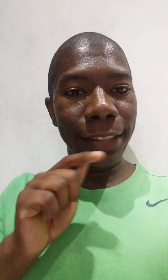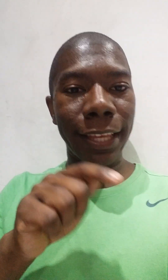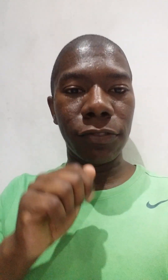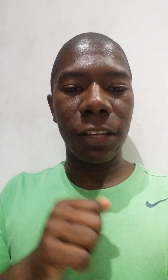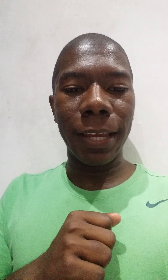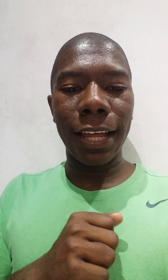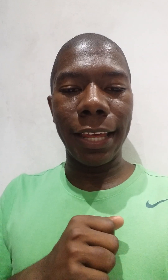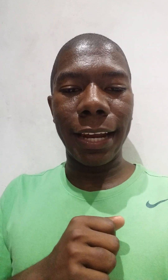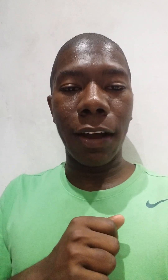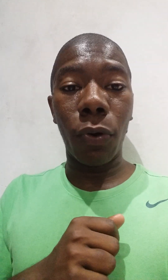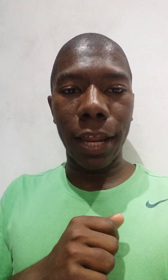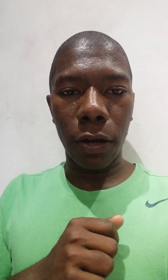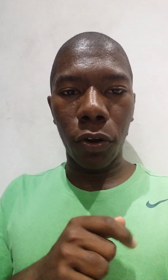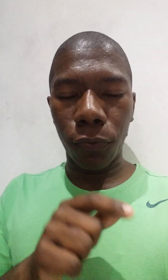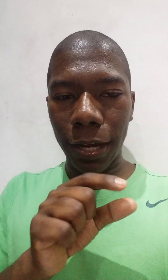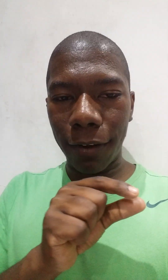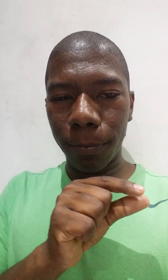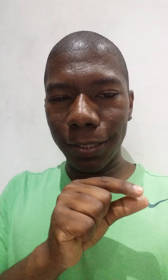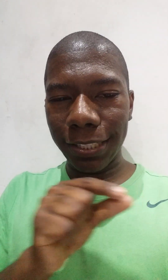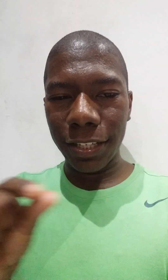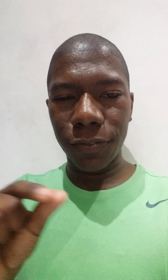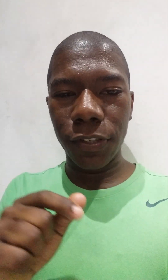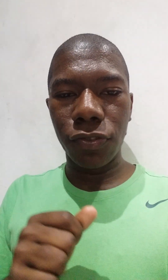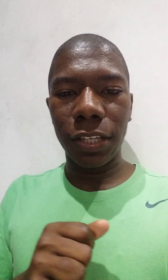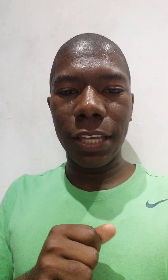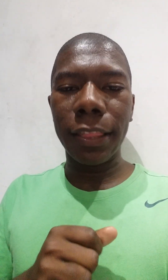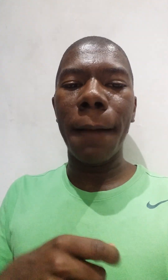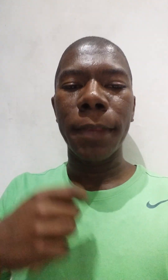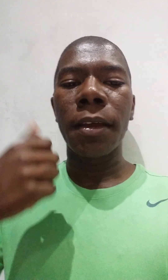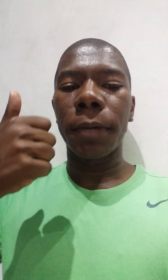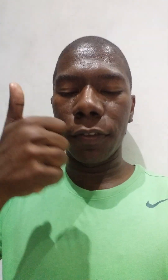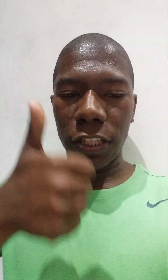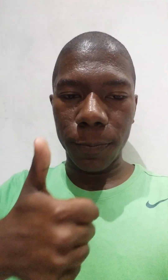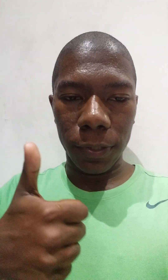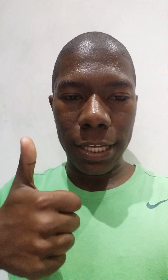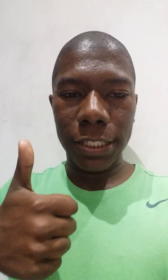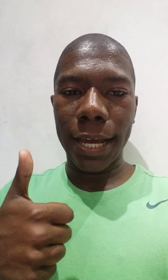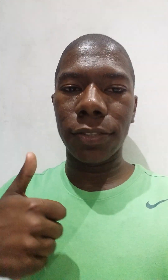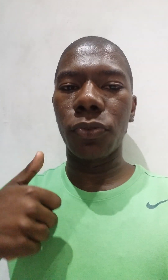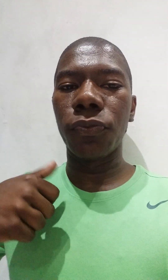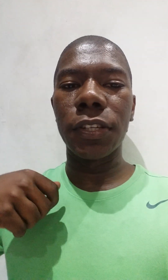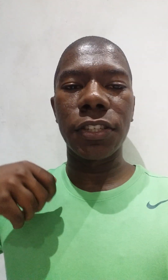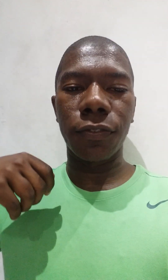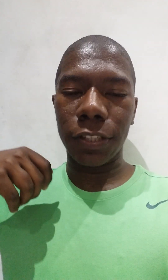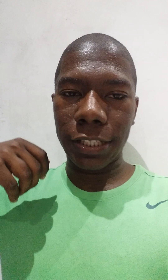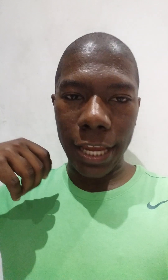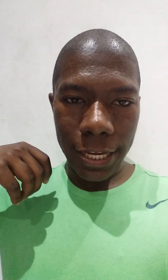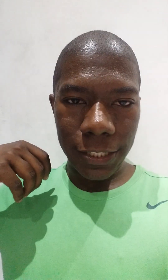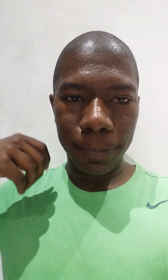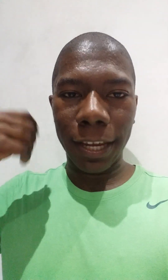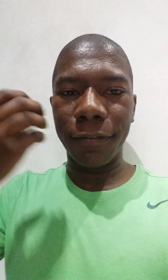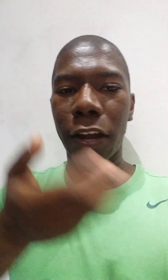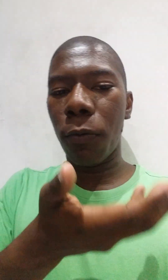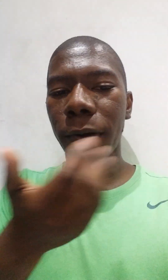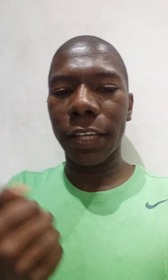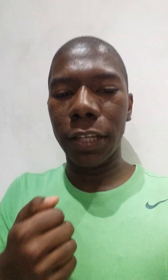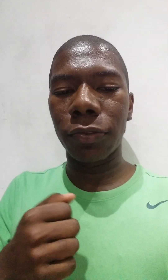atentos também galera ao canal que eu vou gravar uma série de vídeos aqui tá para vocês poder tirar as dúvidas de vocês para quem vem acompanhando aí o